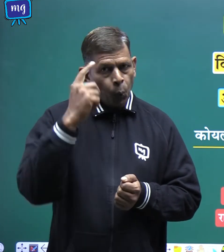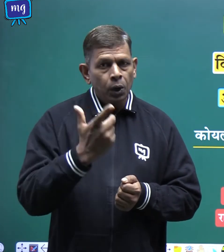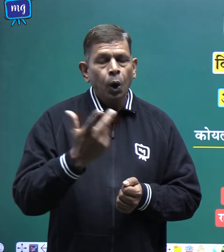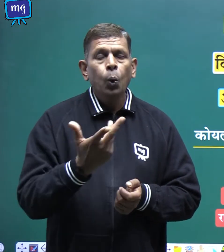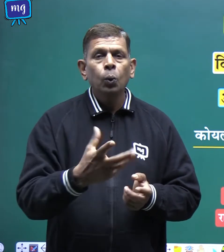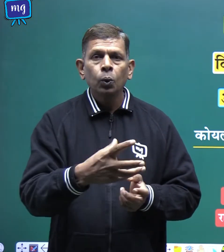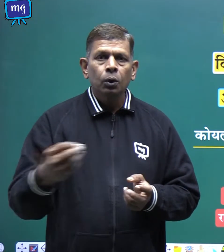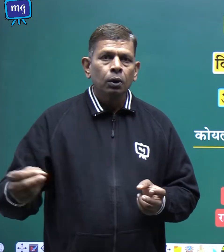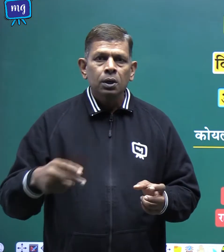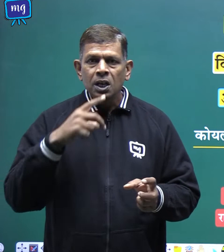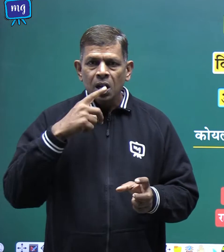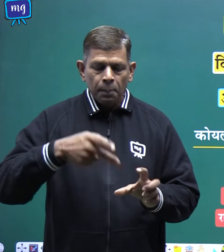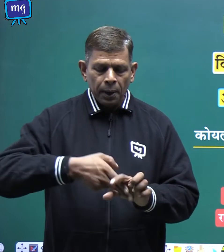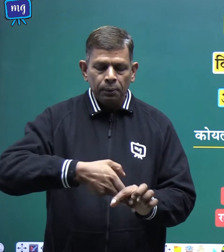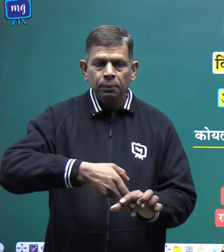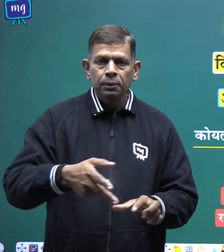पेट्रोलियम